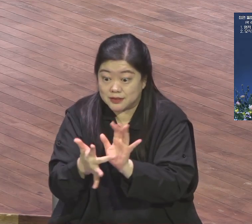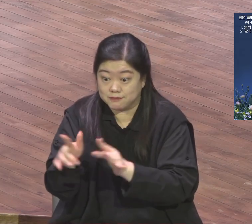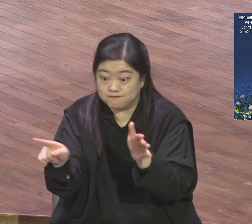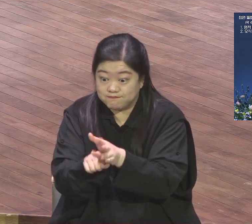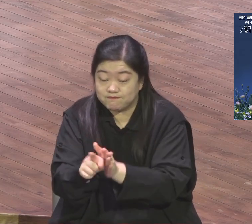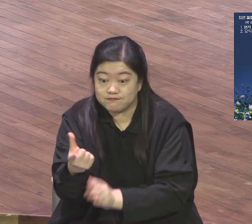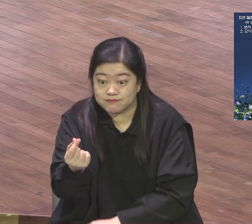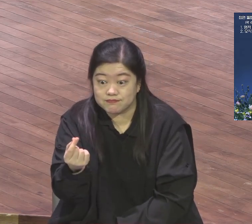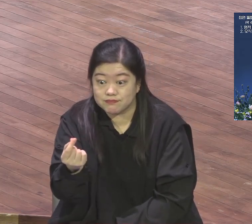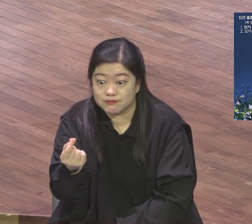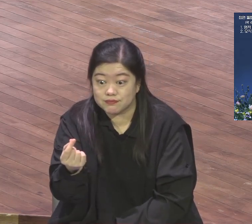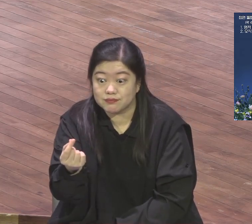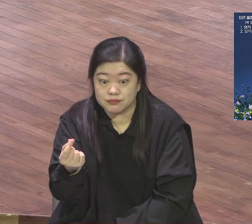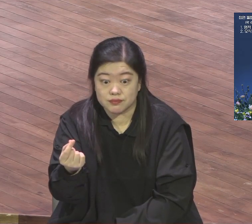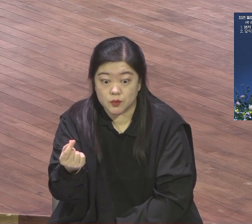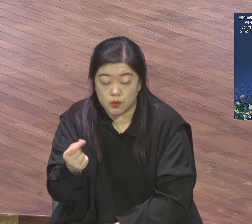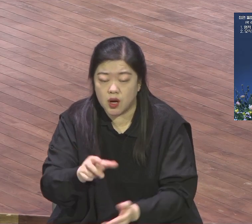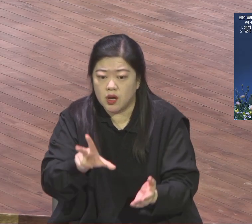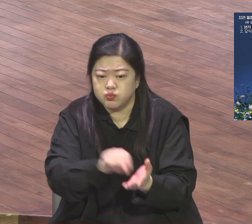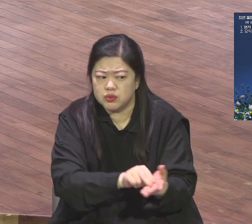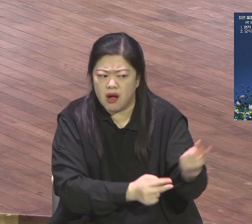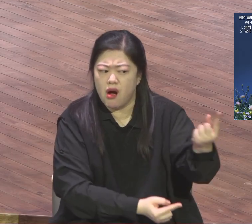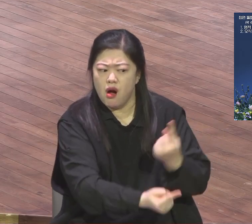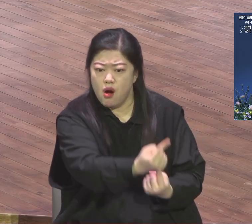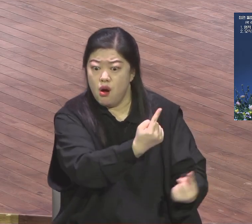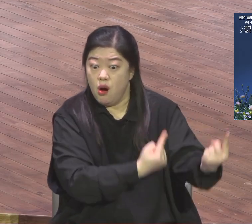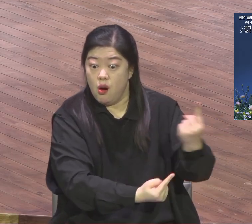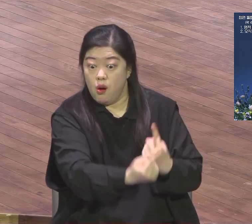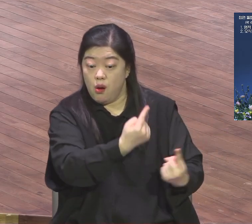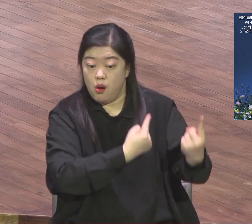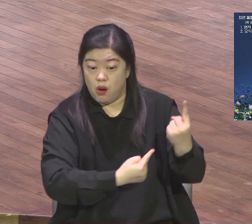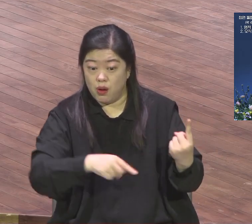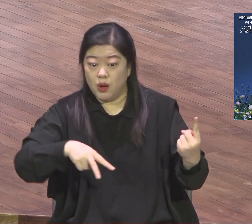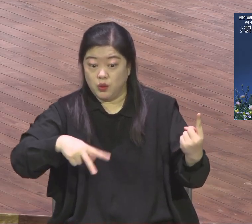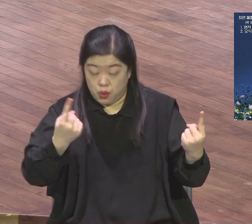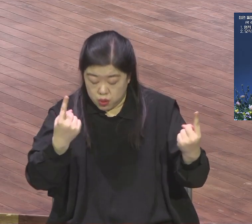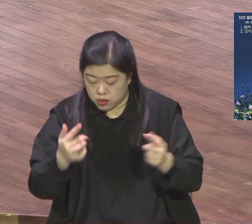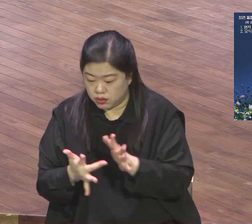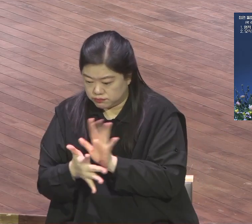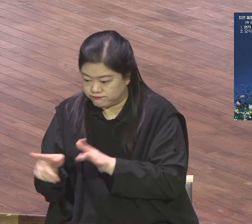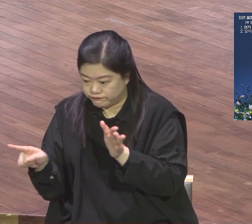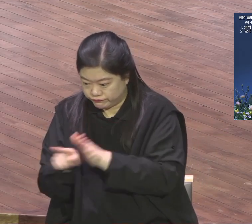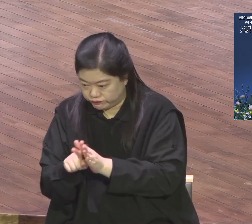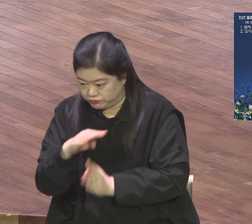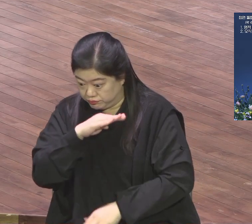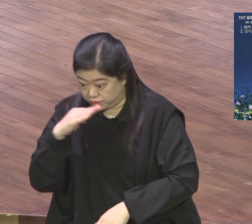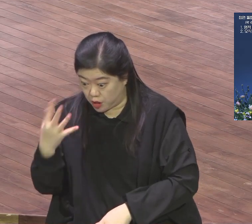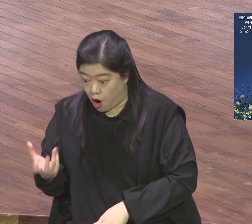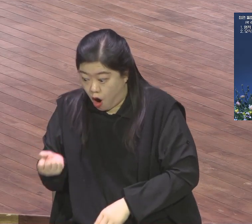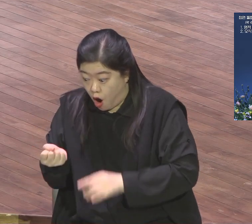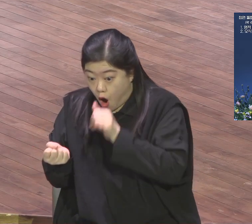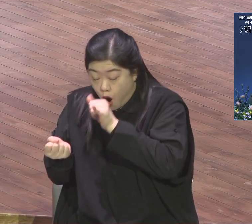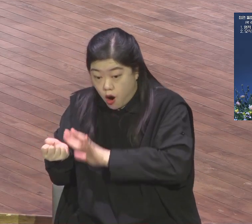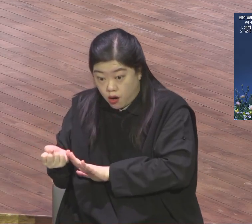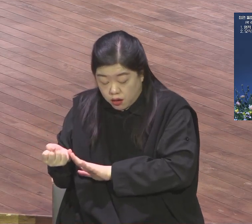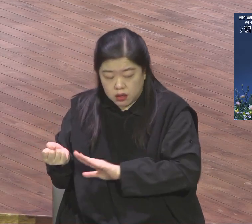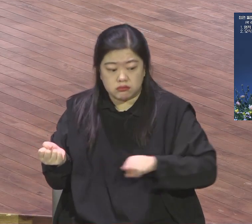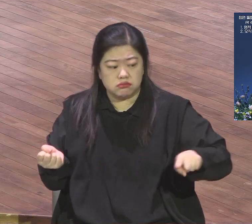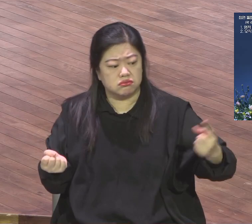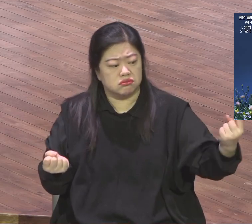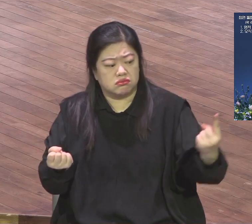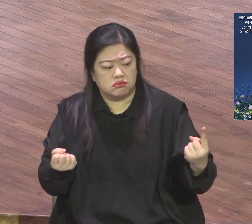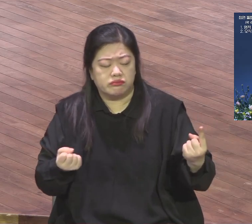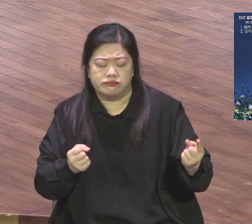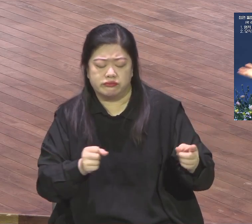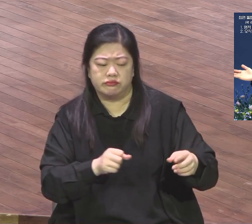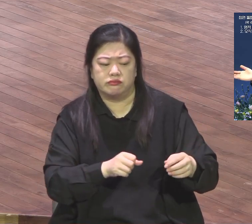문제는 눈만 뜨면 옵니다. 그런 문제, 이런 문제, 저런 문제 옵니다. 본문이 시작될 때 바다